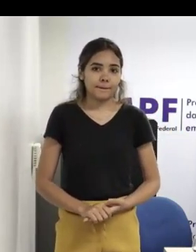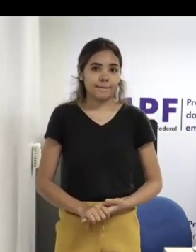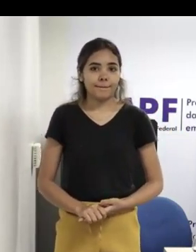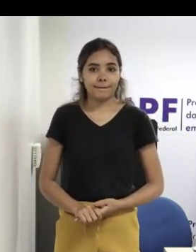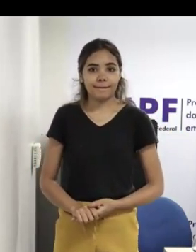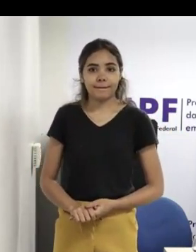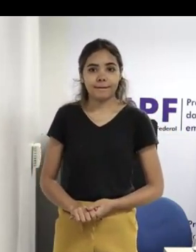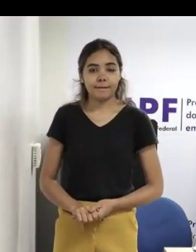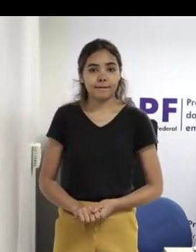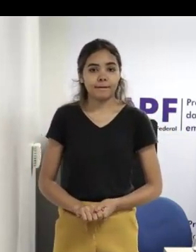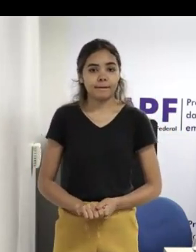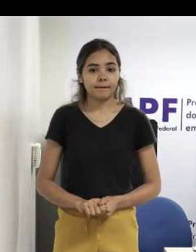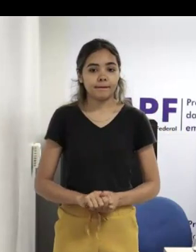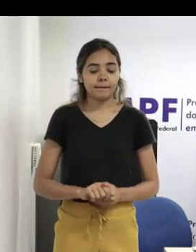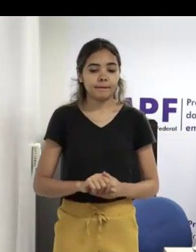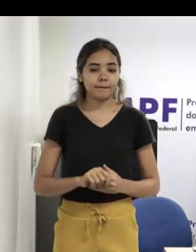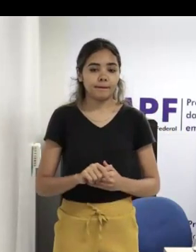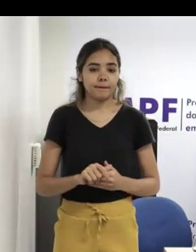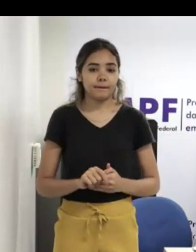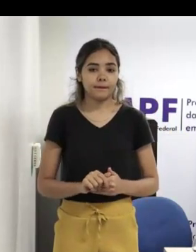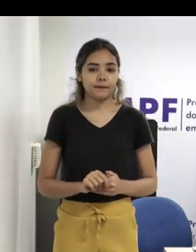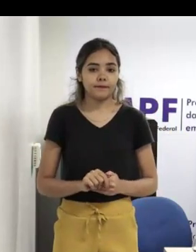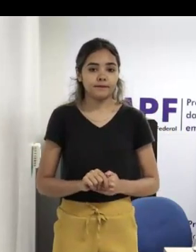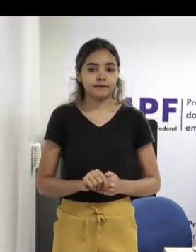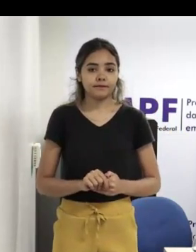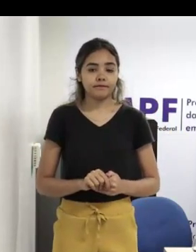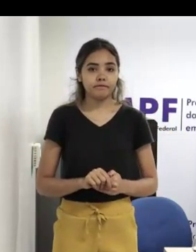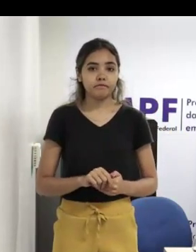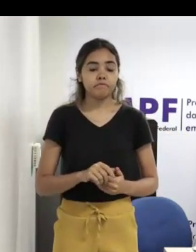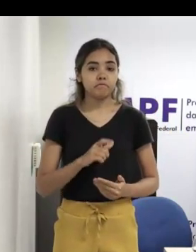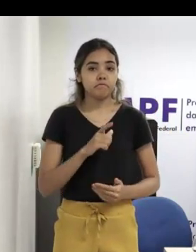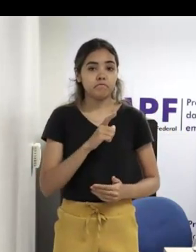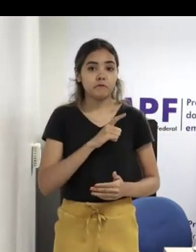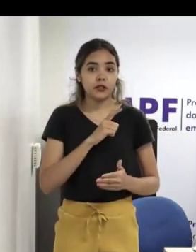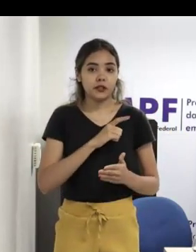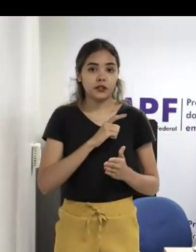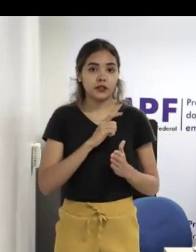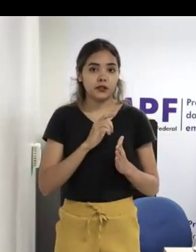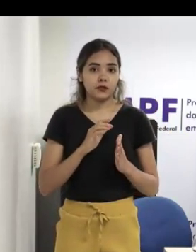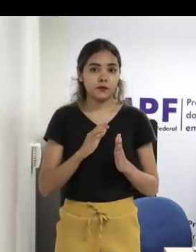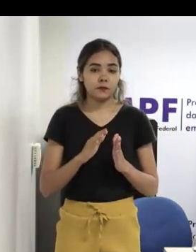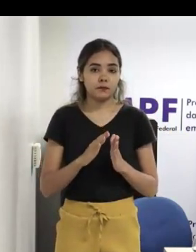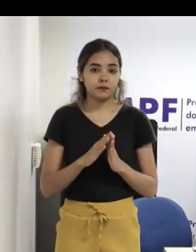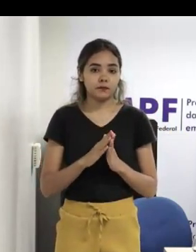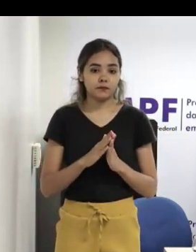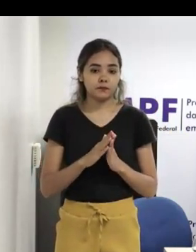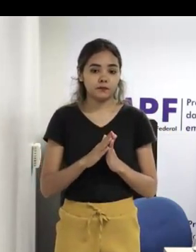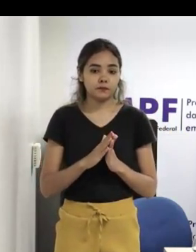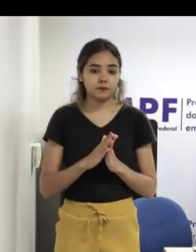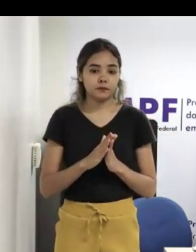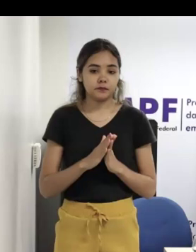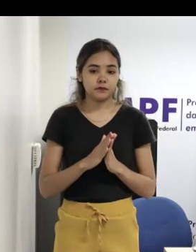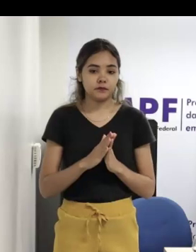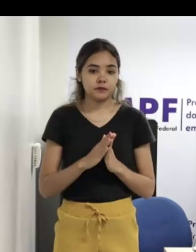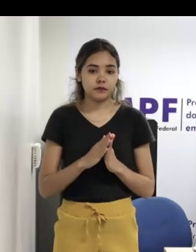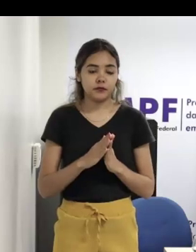título do livro é o corpo fala Vocês que são pais nós que somos pais se você observar